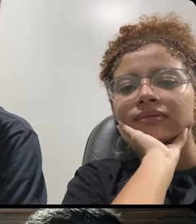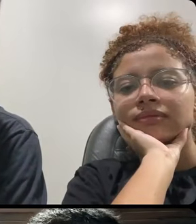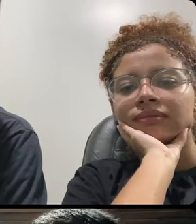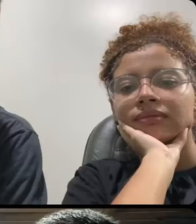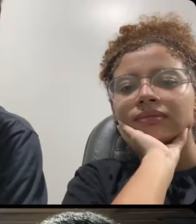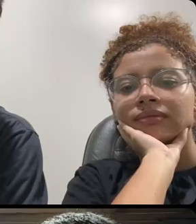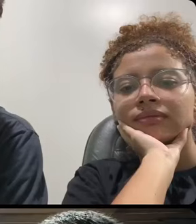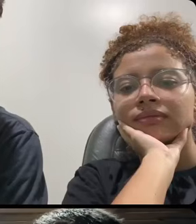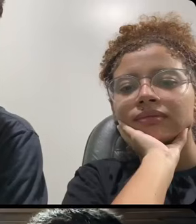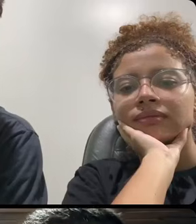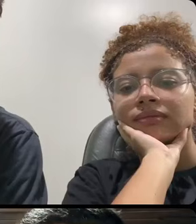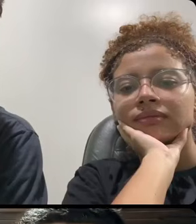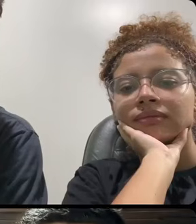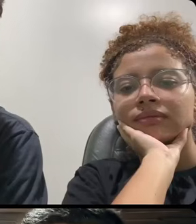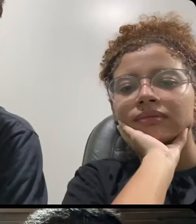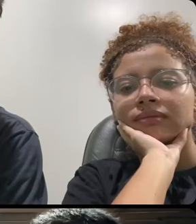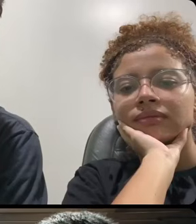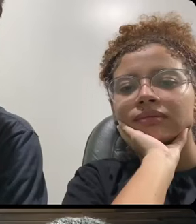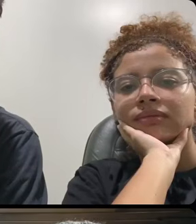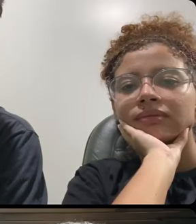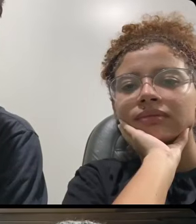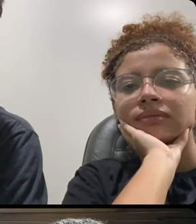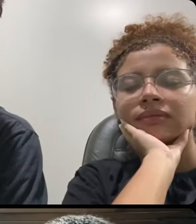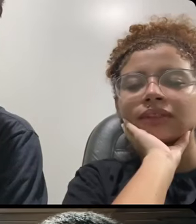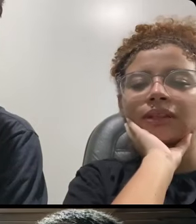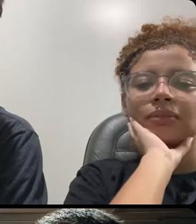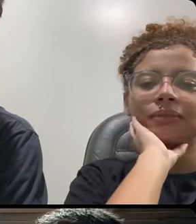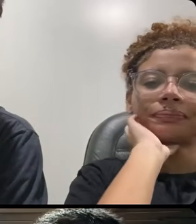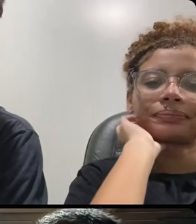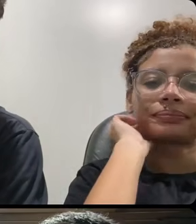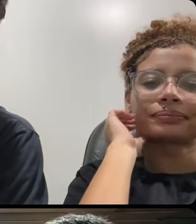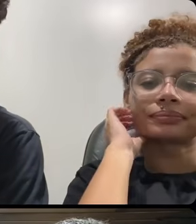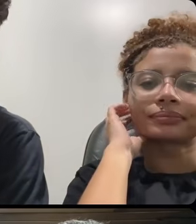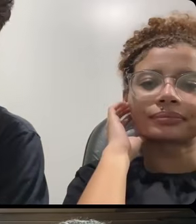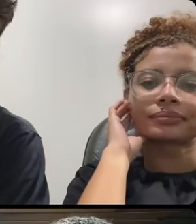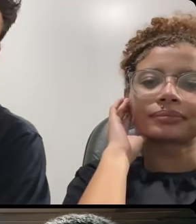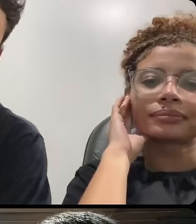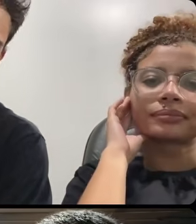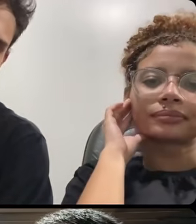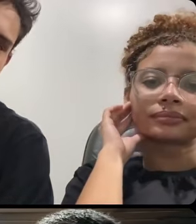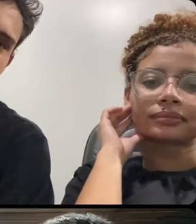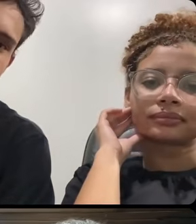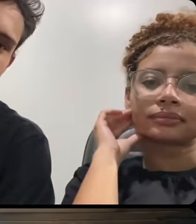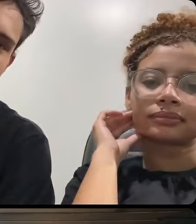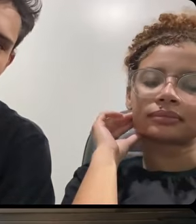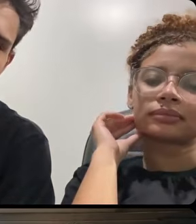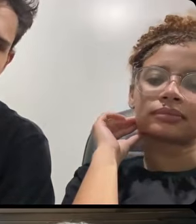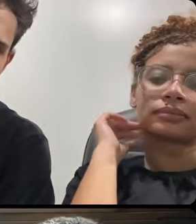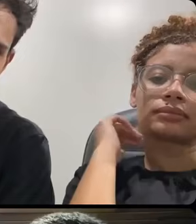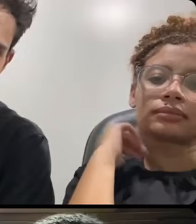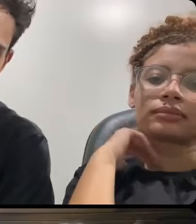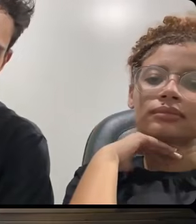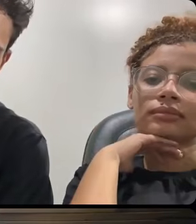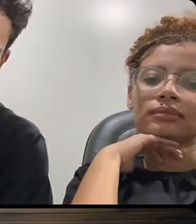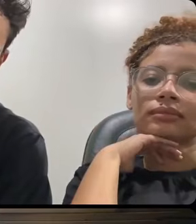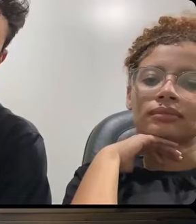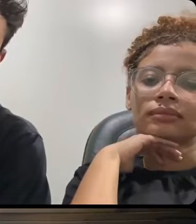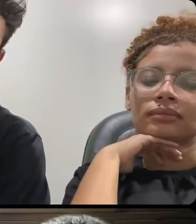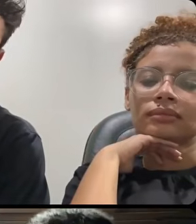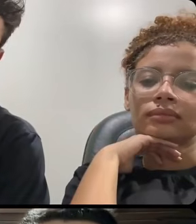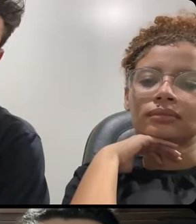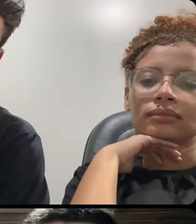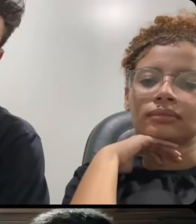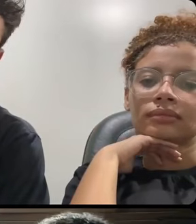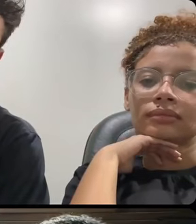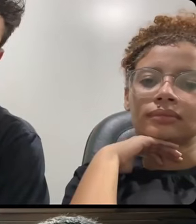do Gustavo, da Rafaela aí, ó. Deus abençoe vocês. Amém. Manda um abraço pro Bispo André também, Deus abençoe. E